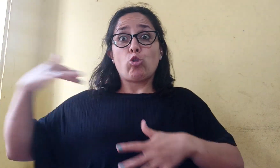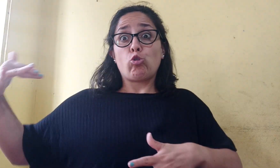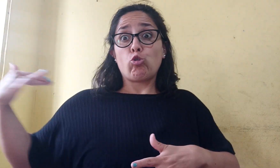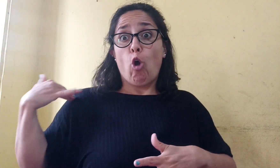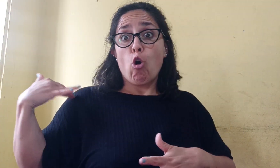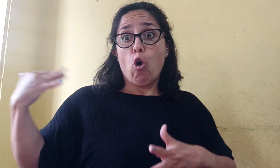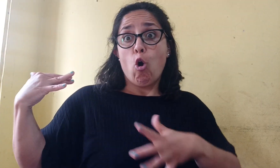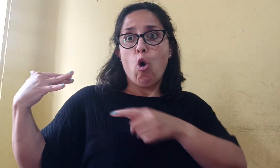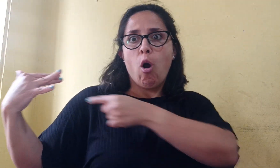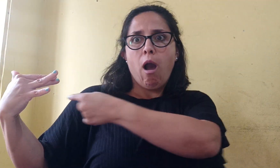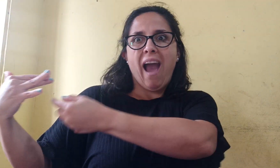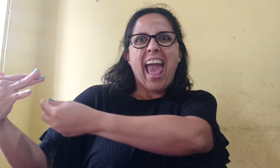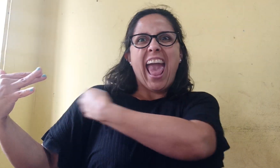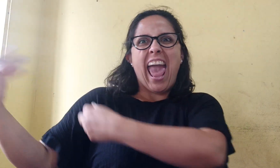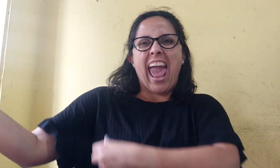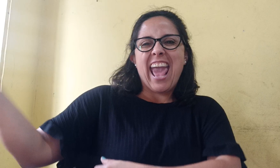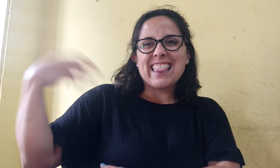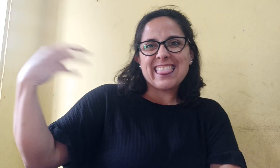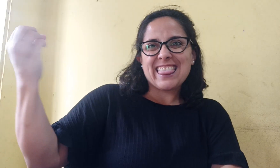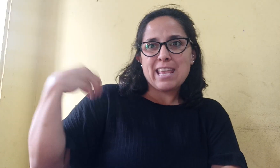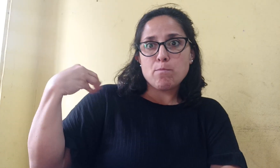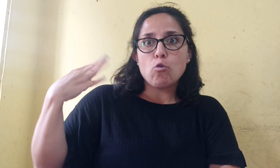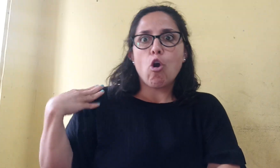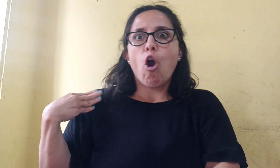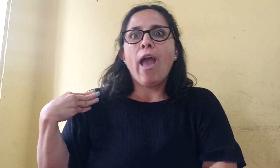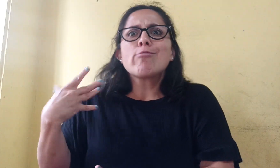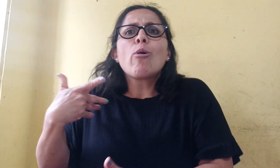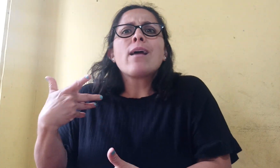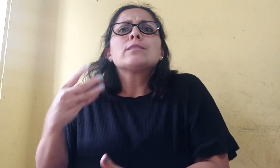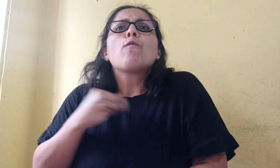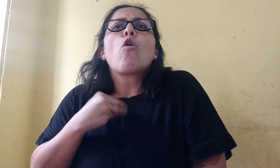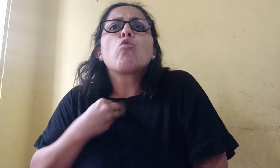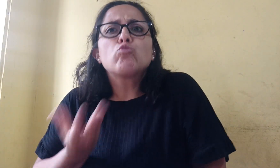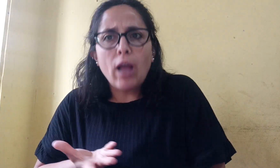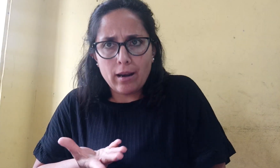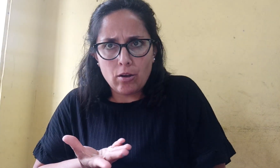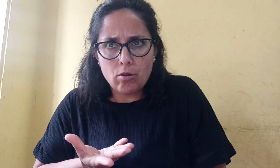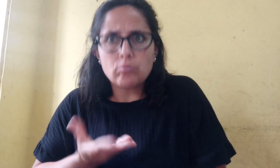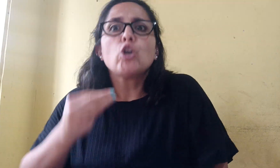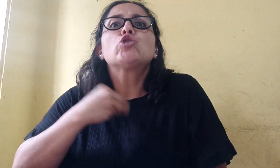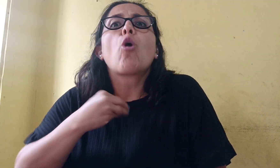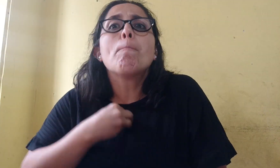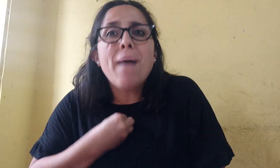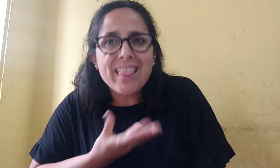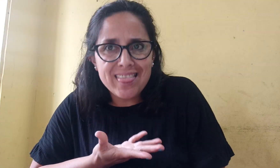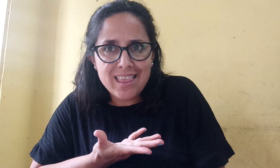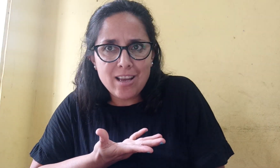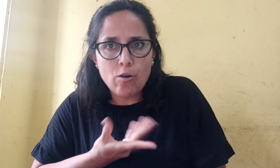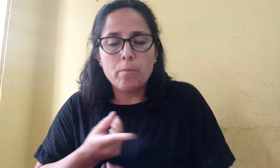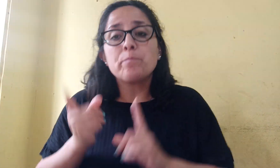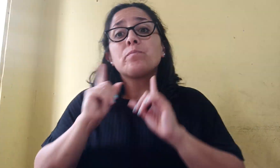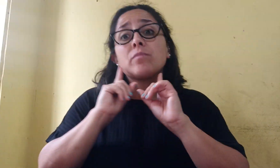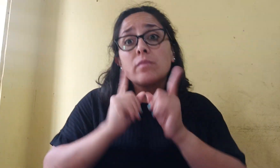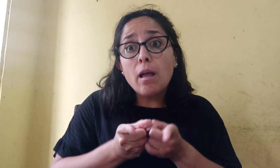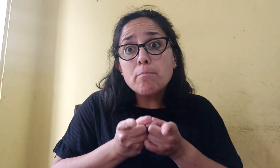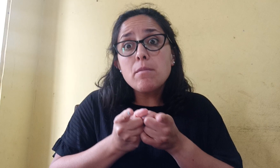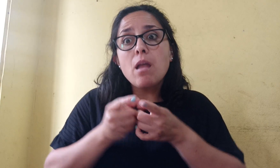estímulo de eso, ¿sí? O sea, que ese receptor es somático. Y también la de los órganos de los sentidos, o sea, aquellos que captan